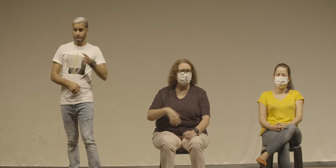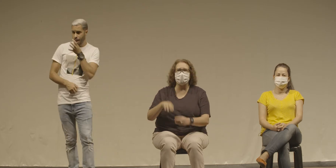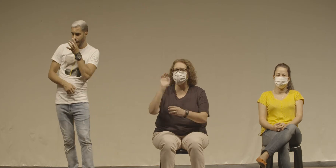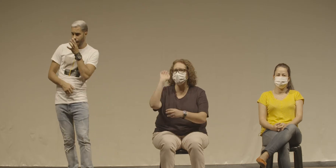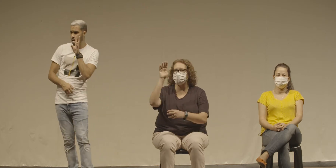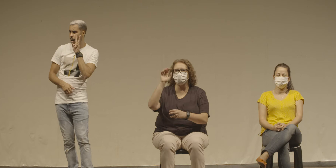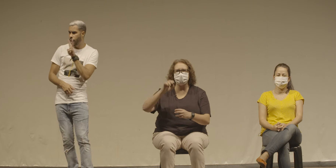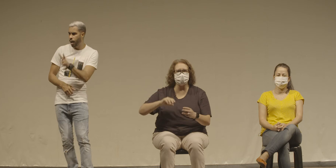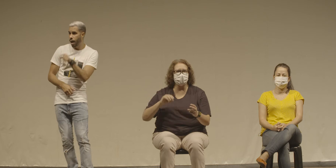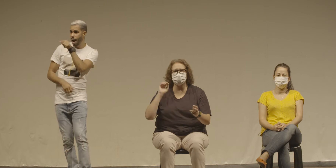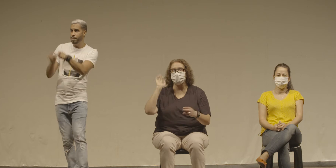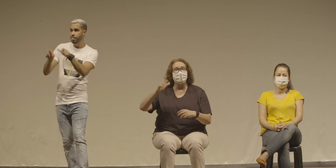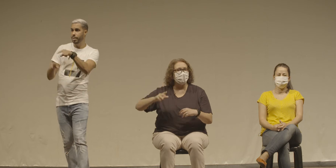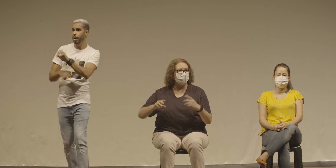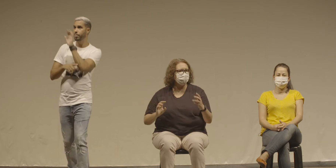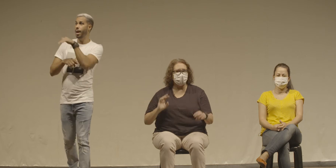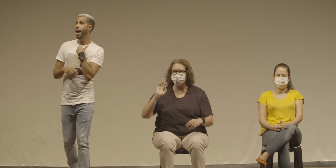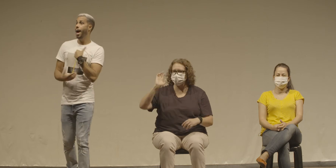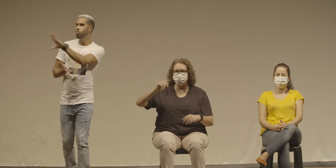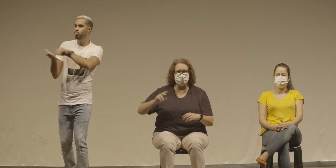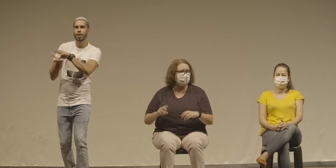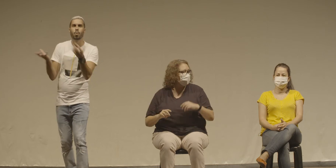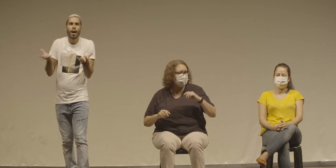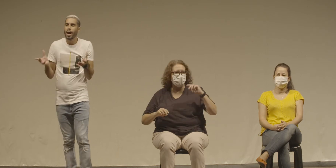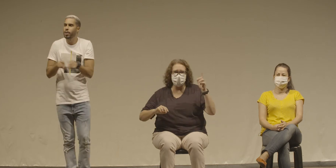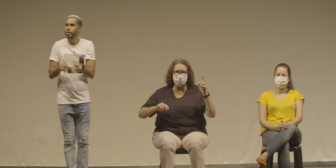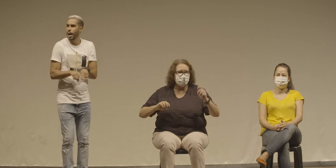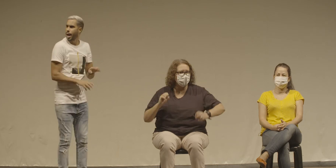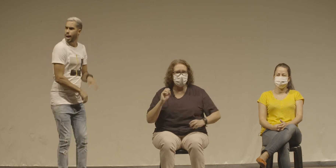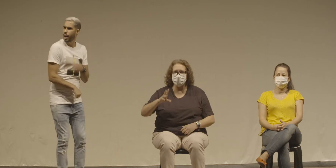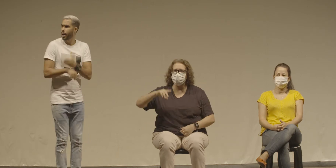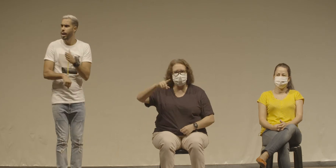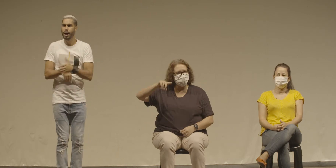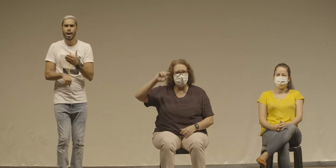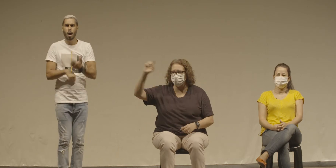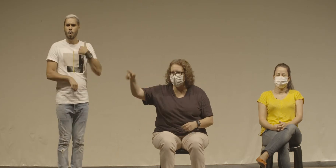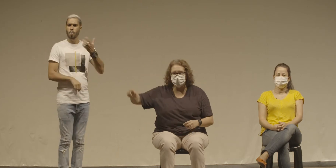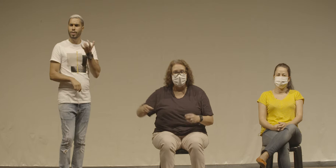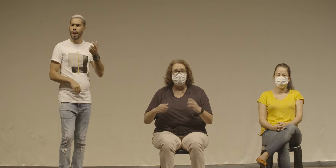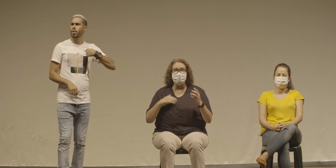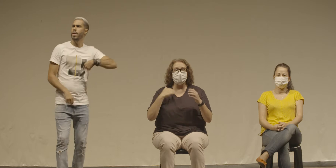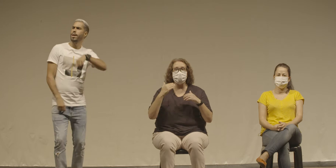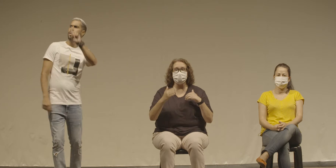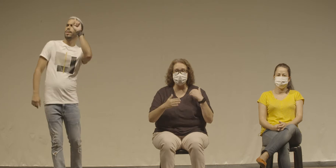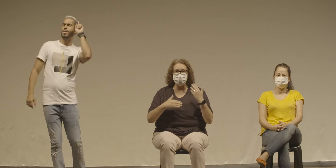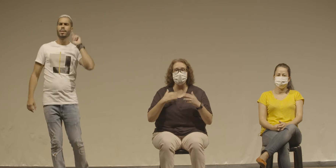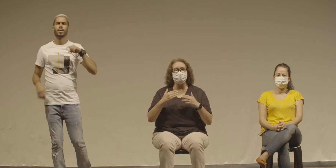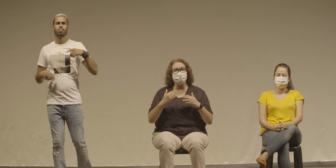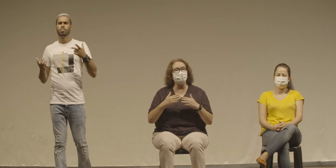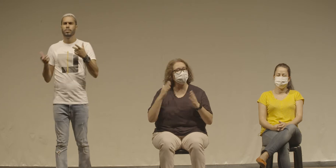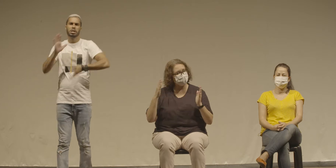fulano jogar, ciclano fazer cesta, eu quero fazer isso também, eu quero ir para a NBA, eu quero ir para a WNBA. E aí você